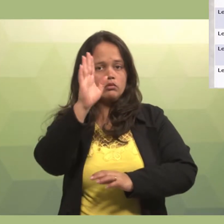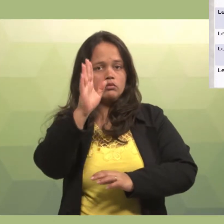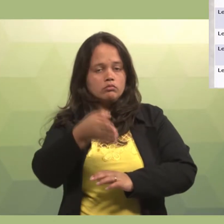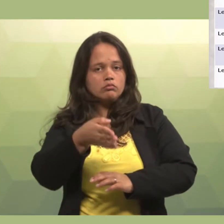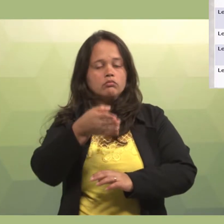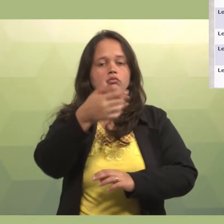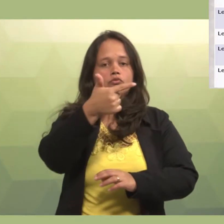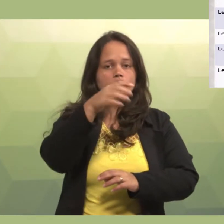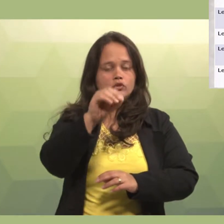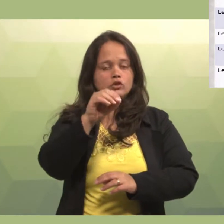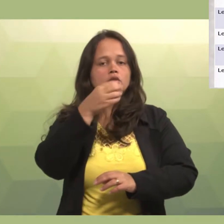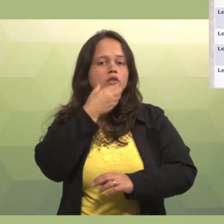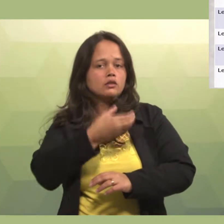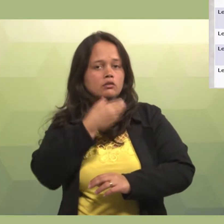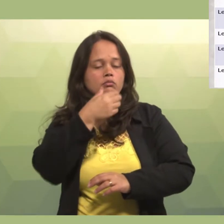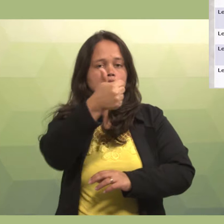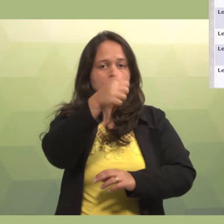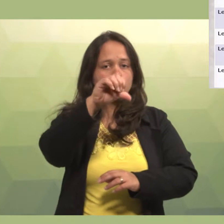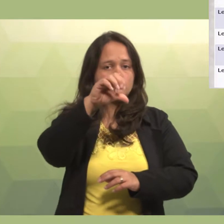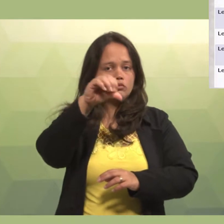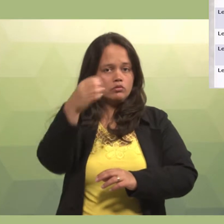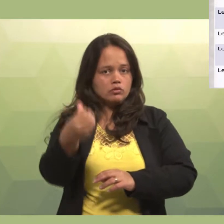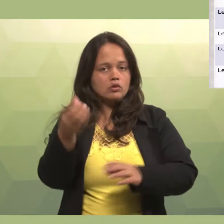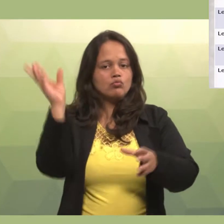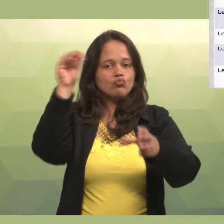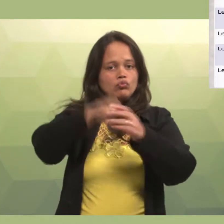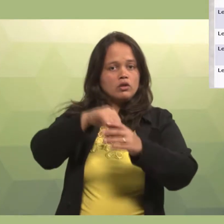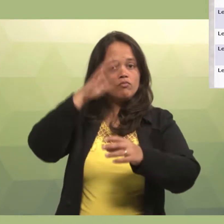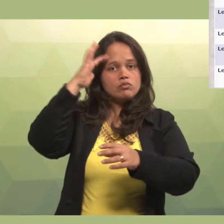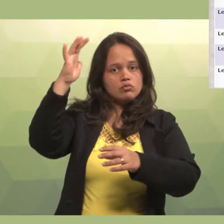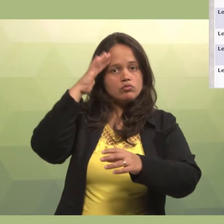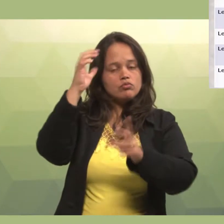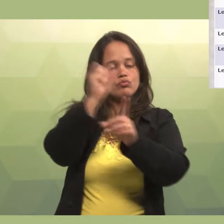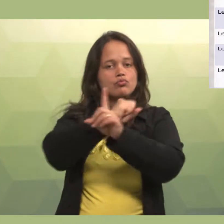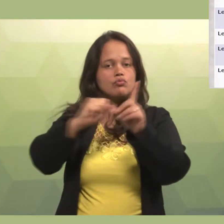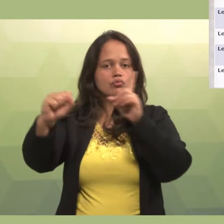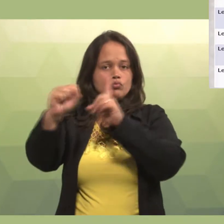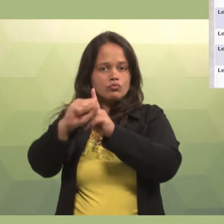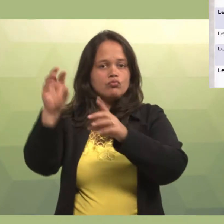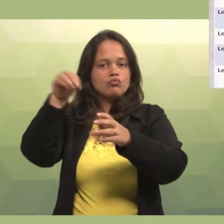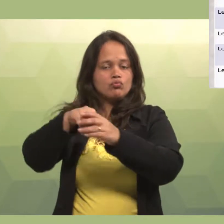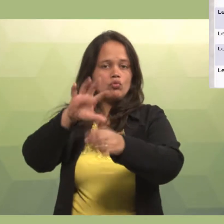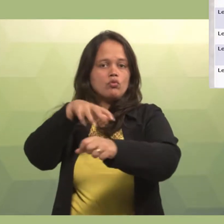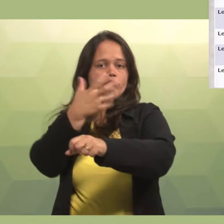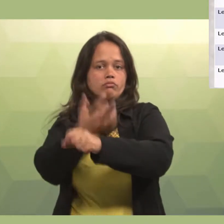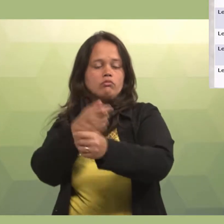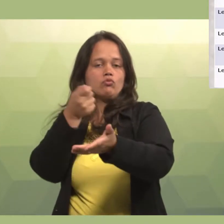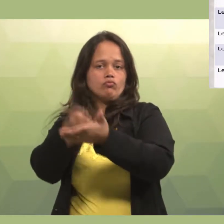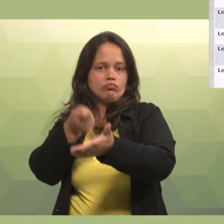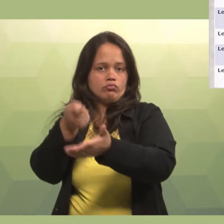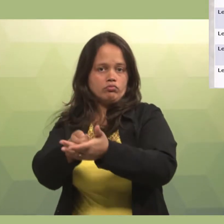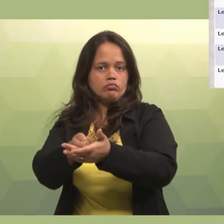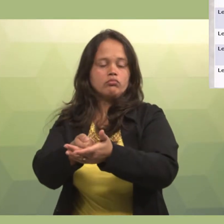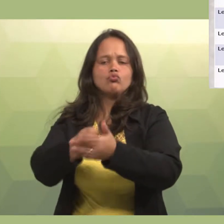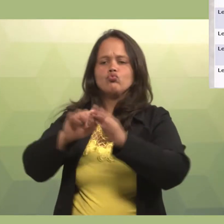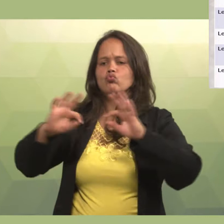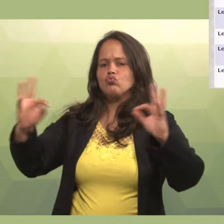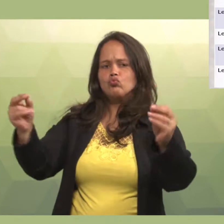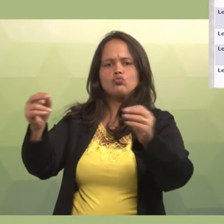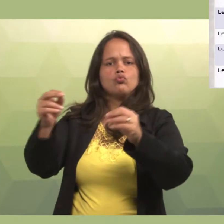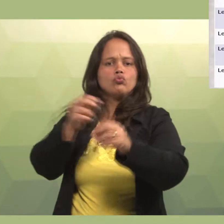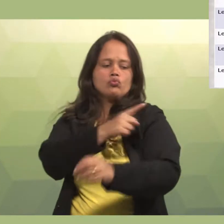como disciplinas obrigatórias em todas as séries do ensino médio. E, por último, a Lei